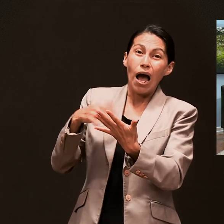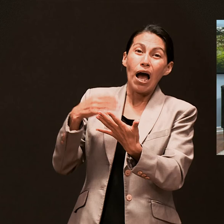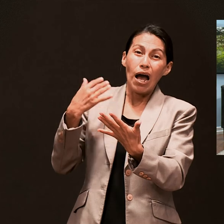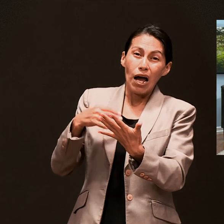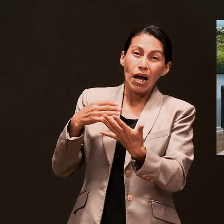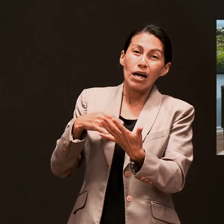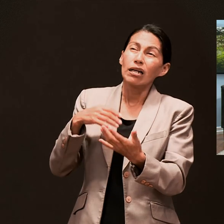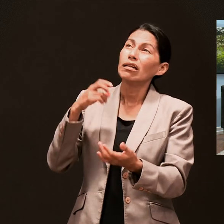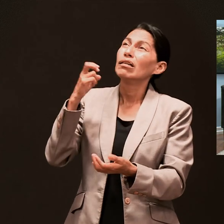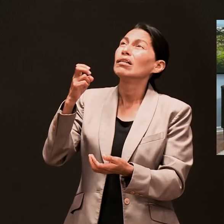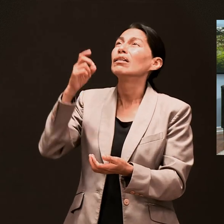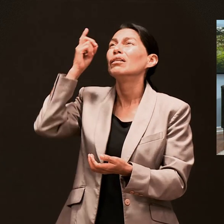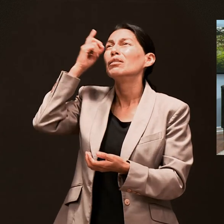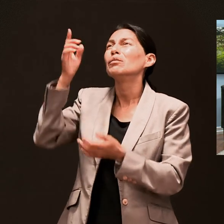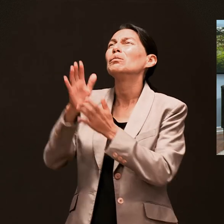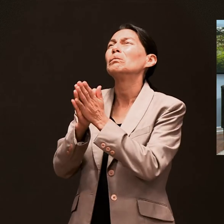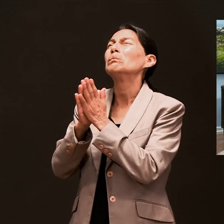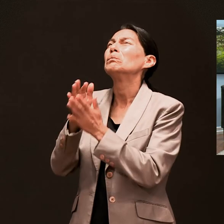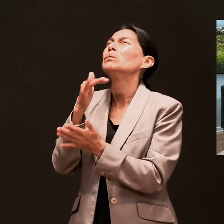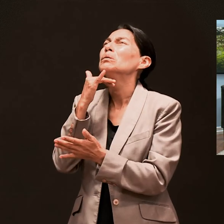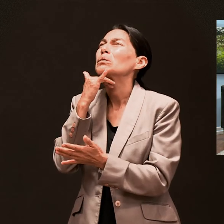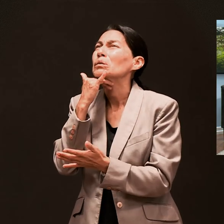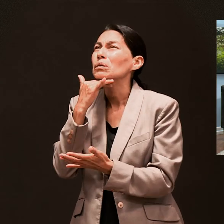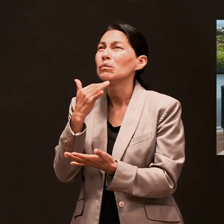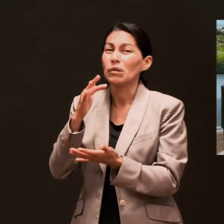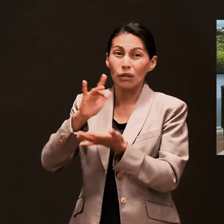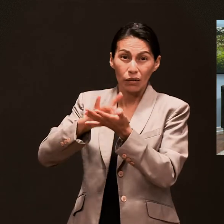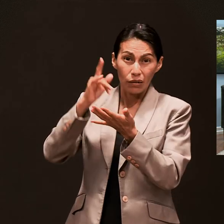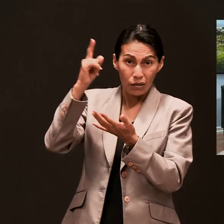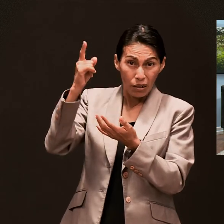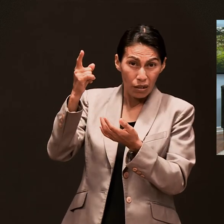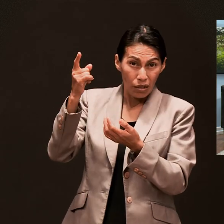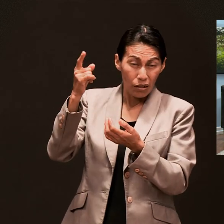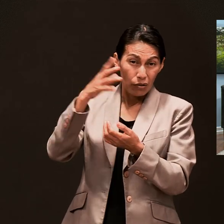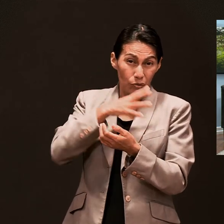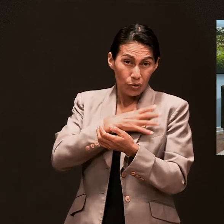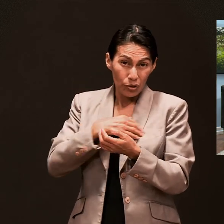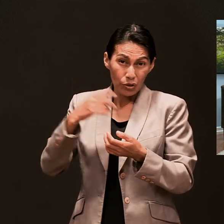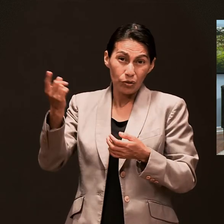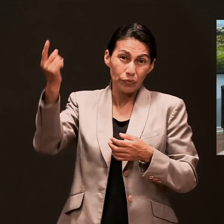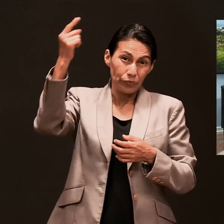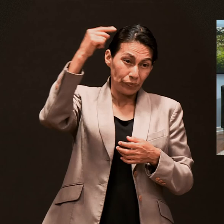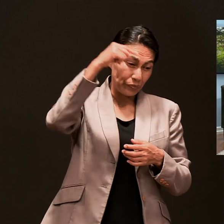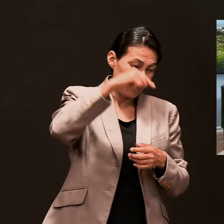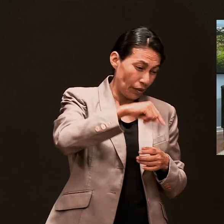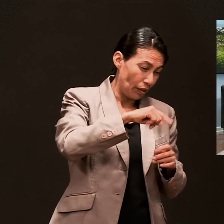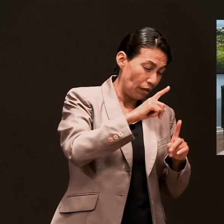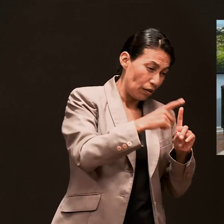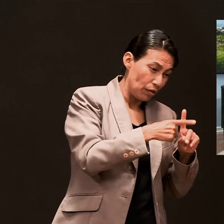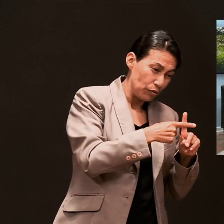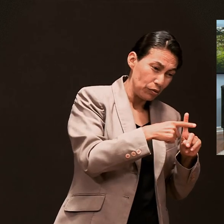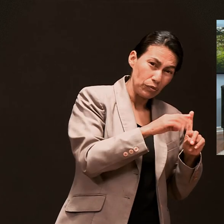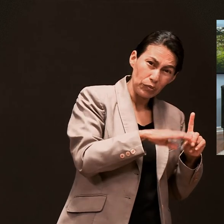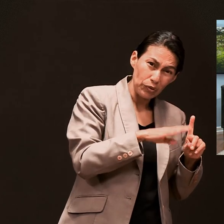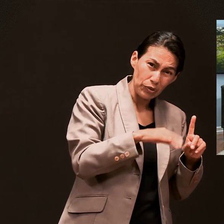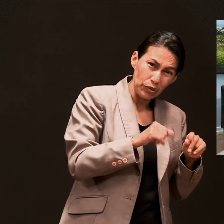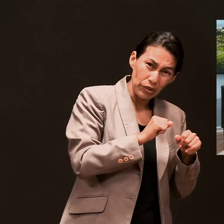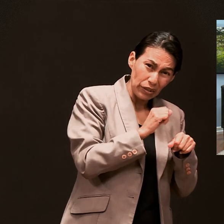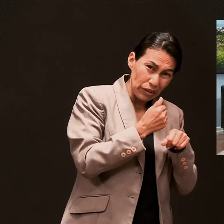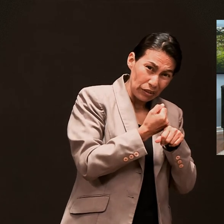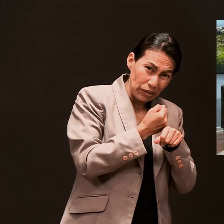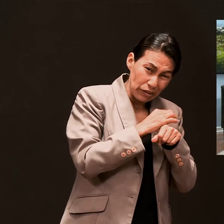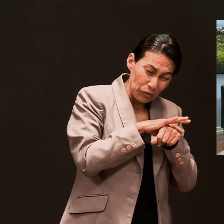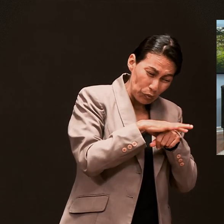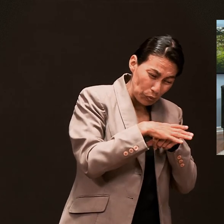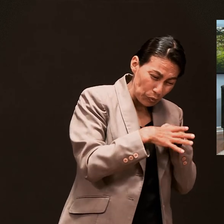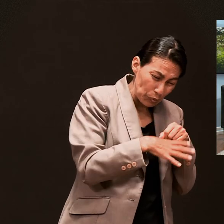guía nuevamente a la Comunión con Dios por medio de la sangre que su hijo precioso derramó en la